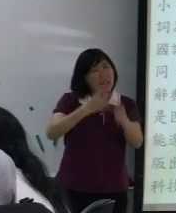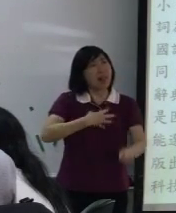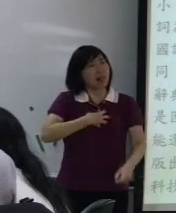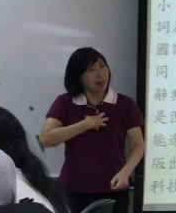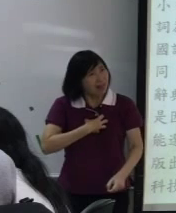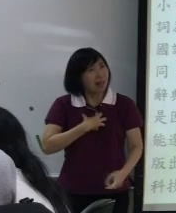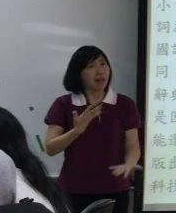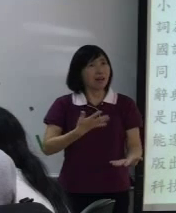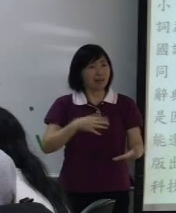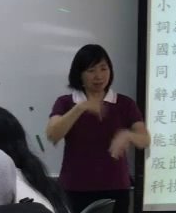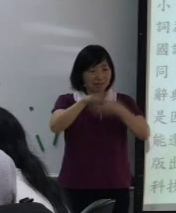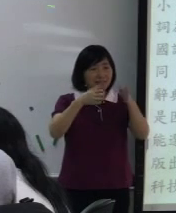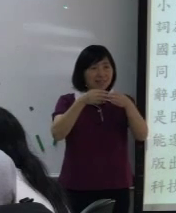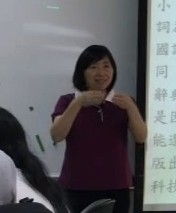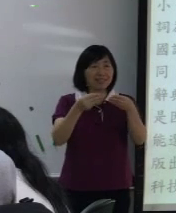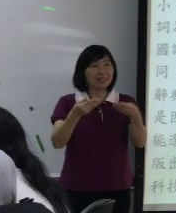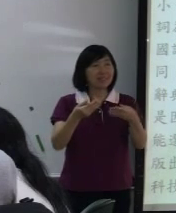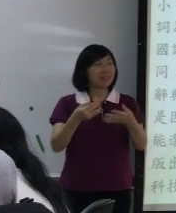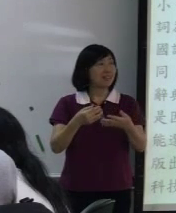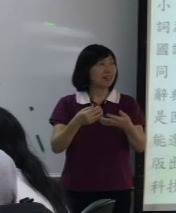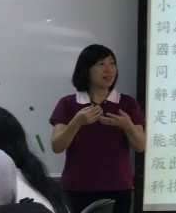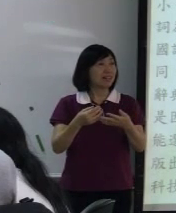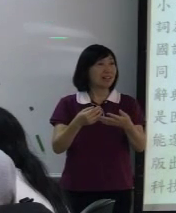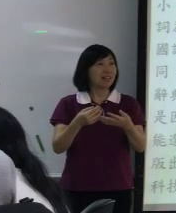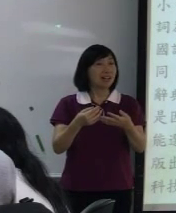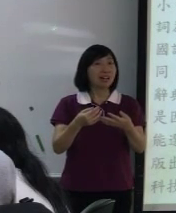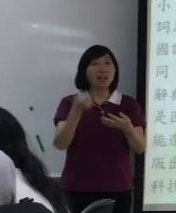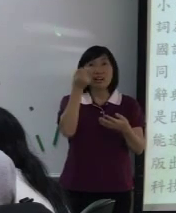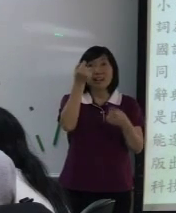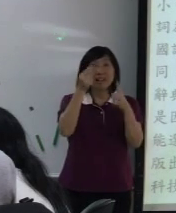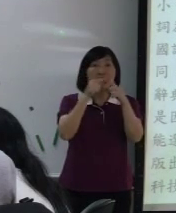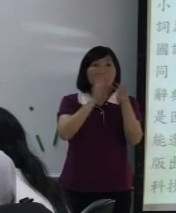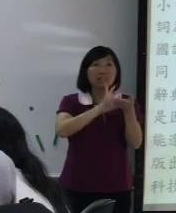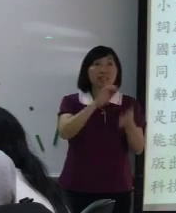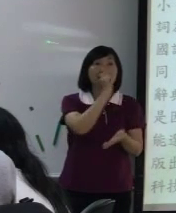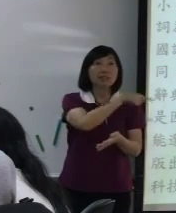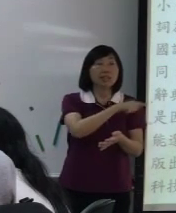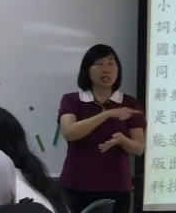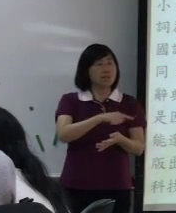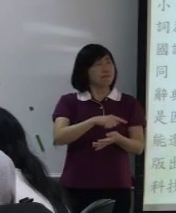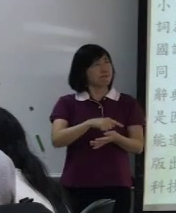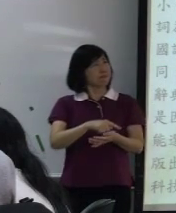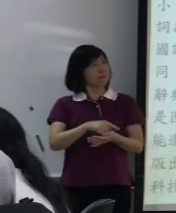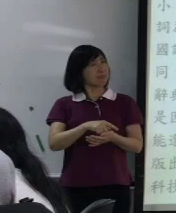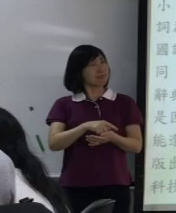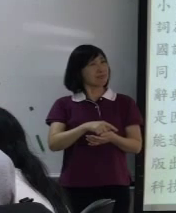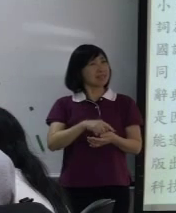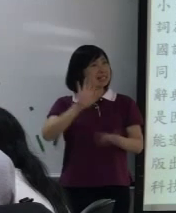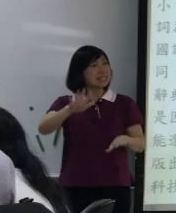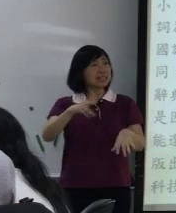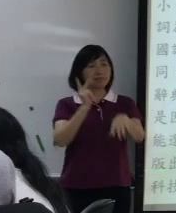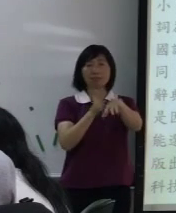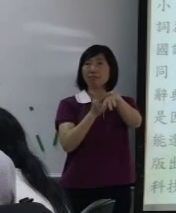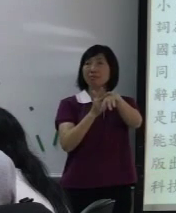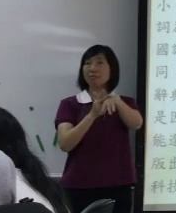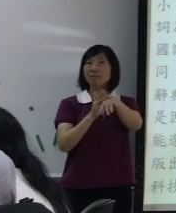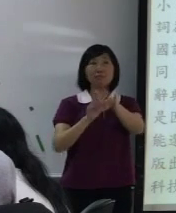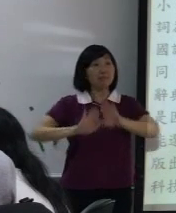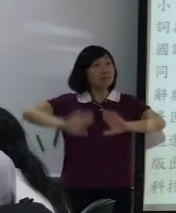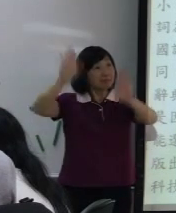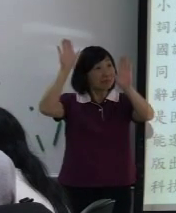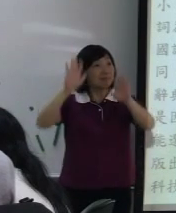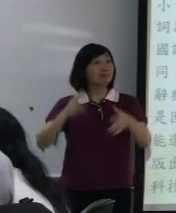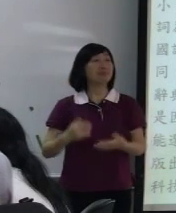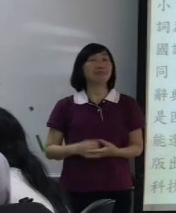的手语词典居然很少人应用，那现在科技啊非常进步